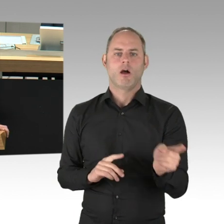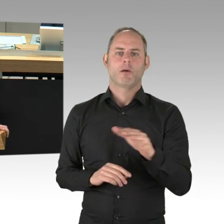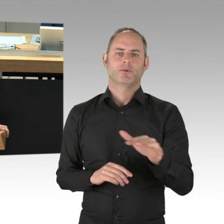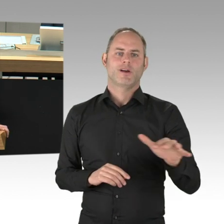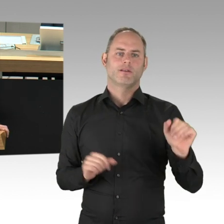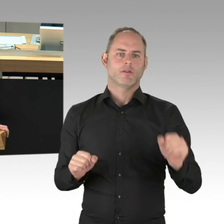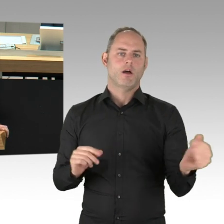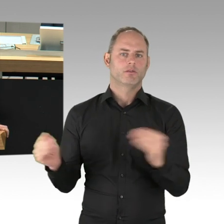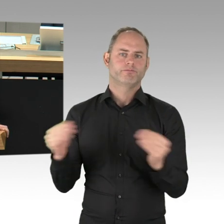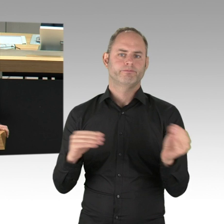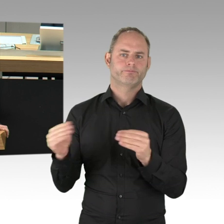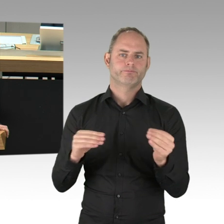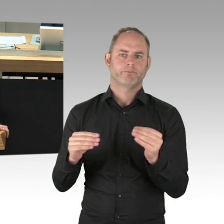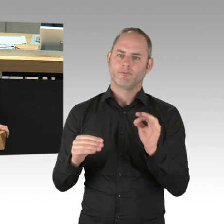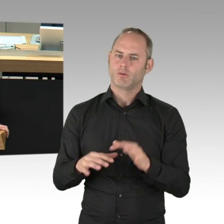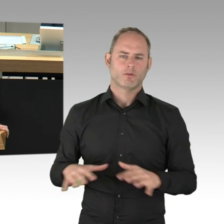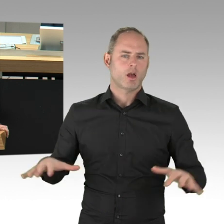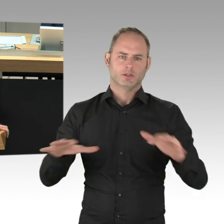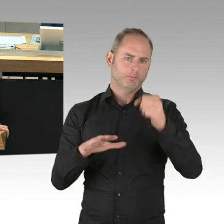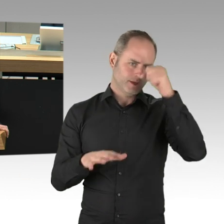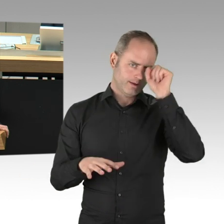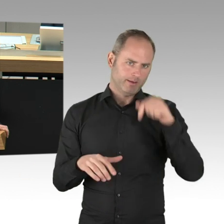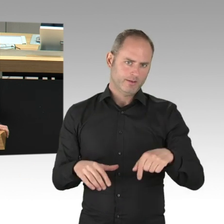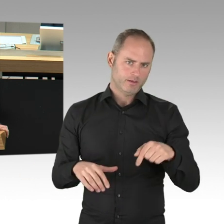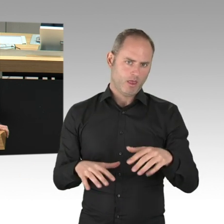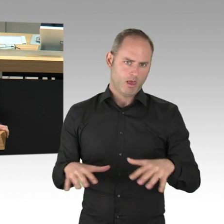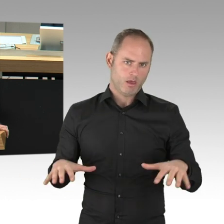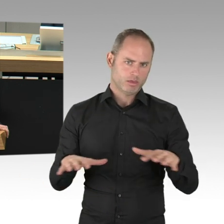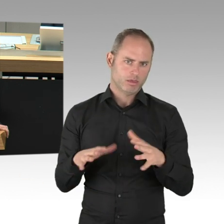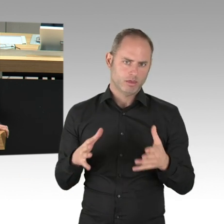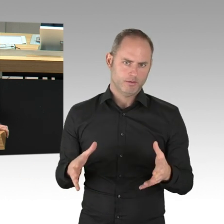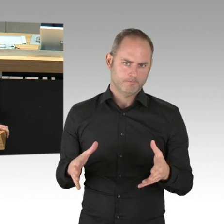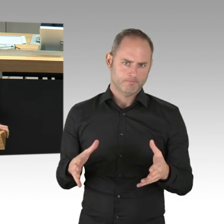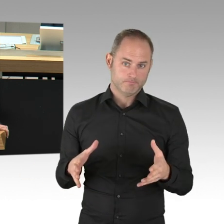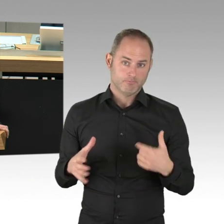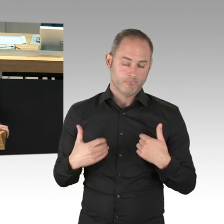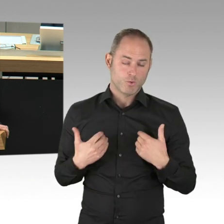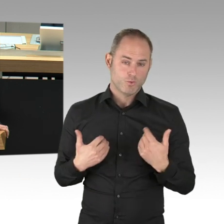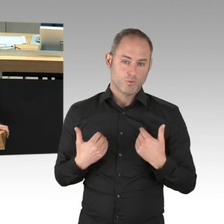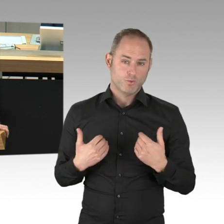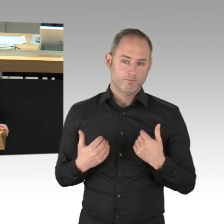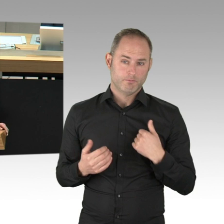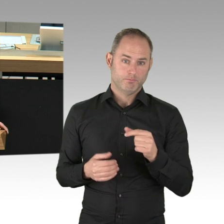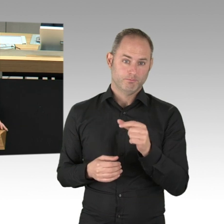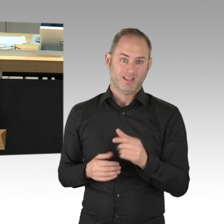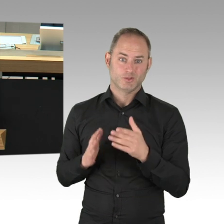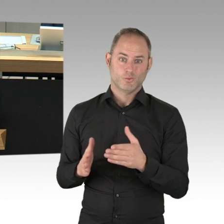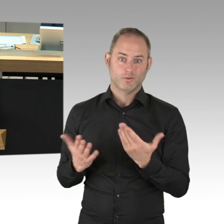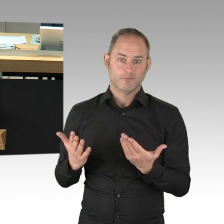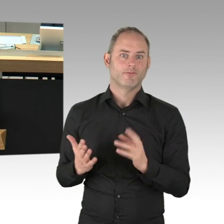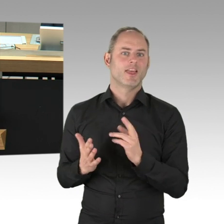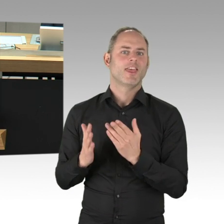von hier entfernt befindet sich das Denkmal für die ermordeten Juden Europas. Mit Blick auf